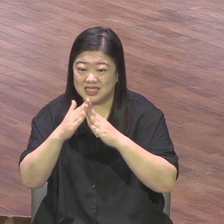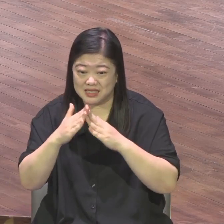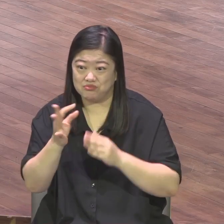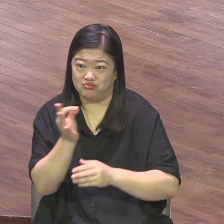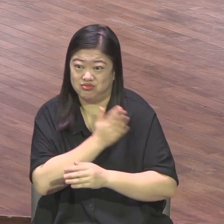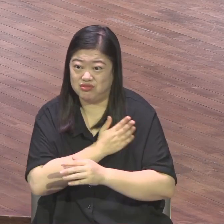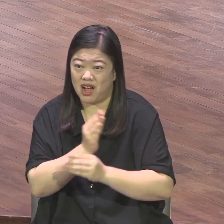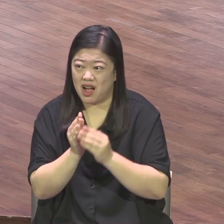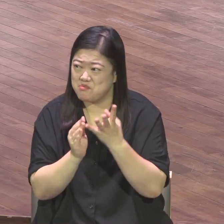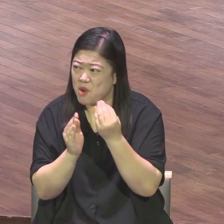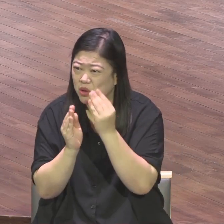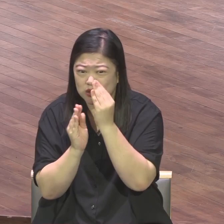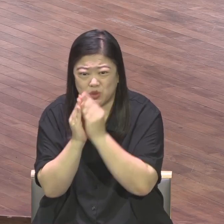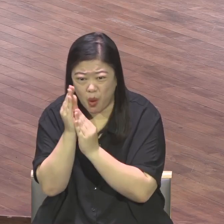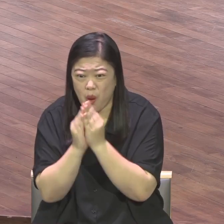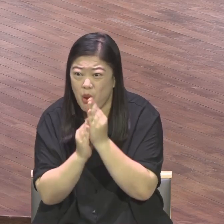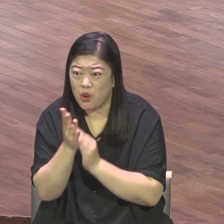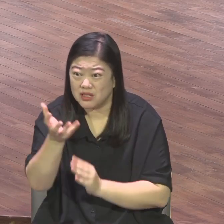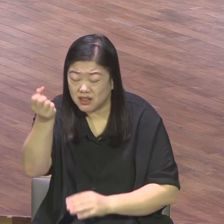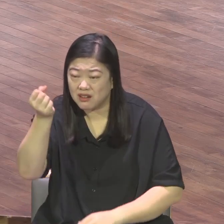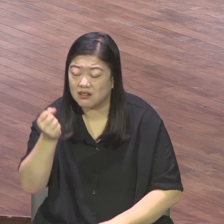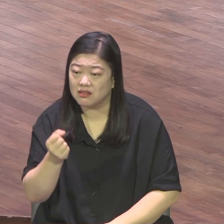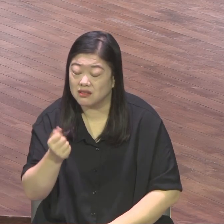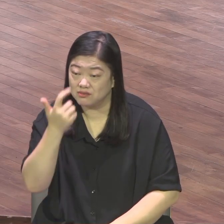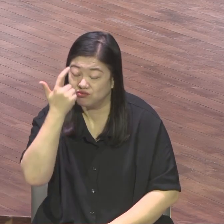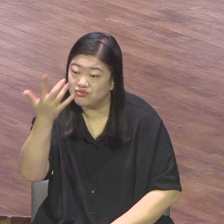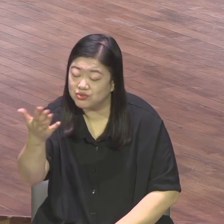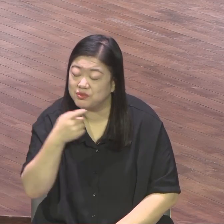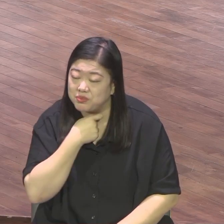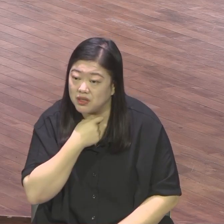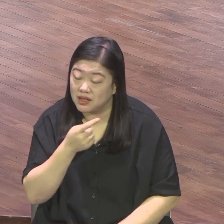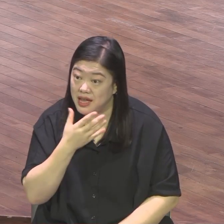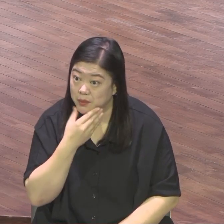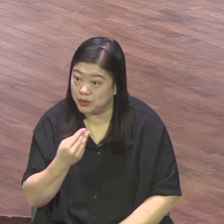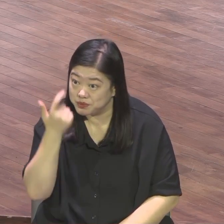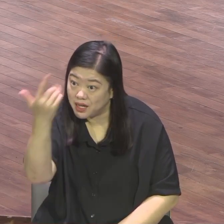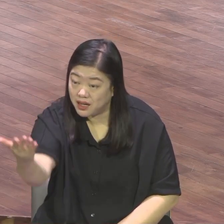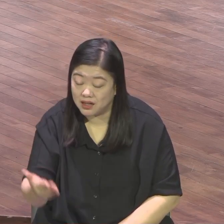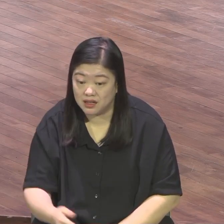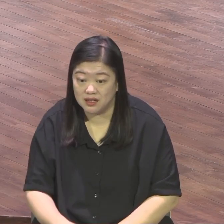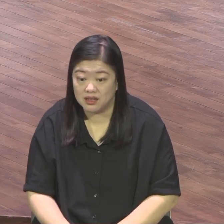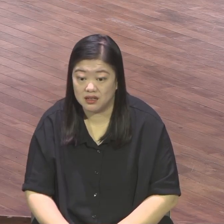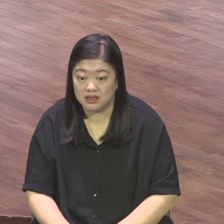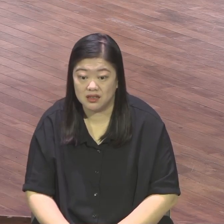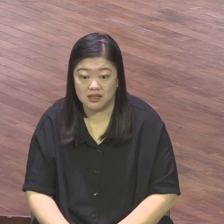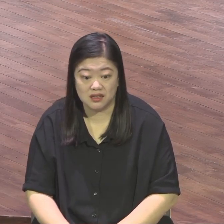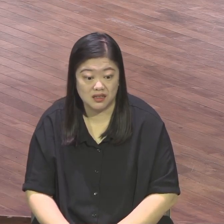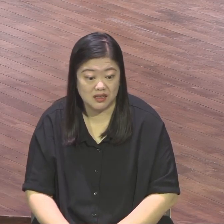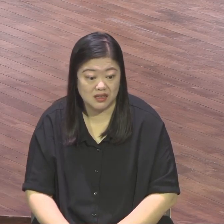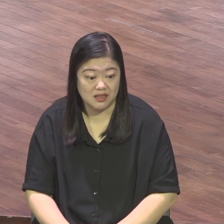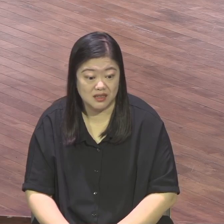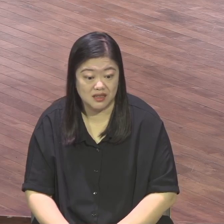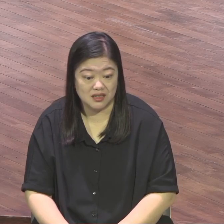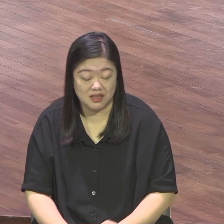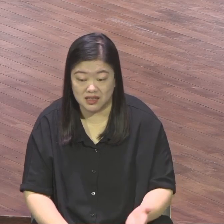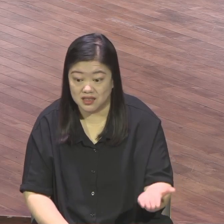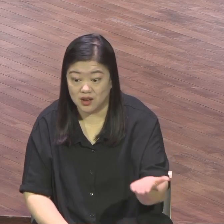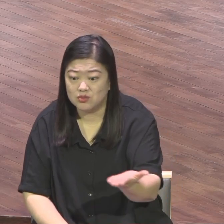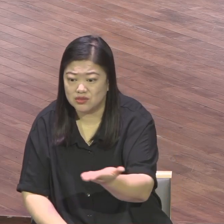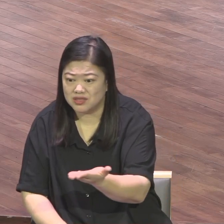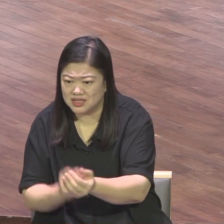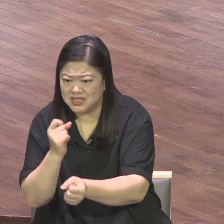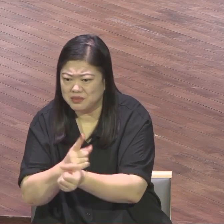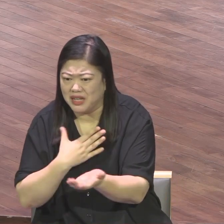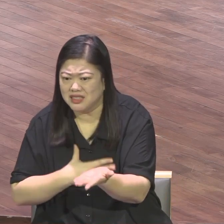행복합니까? 물어보세요. 여러분 잘 아시잖아요.